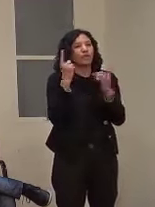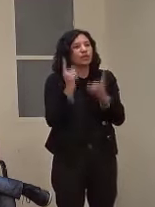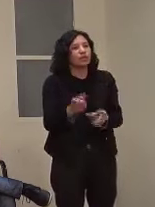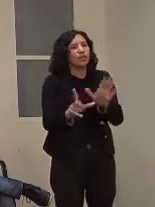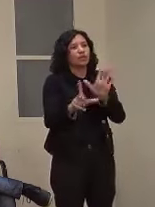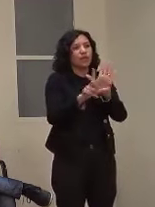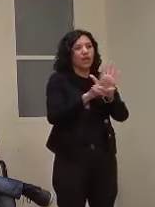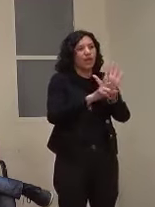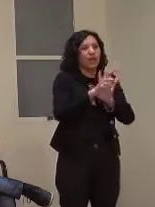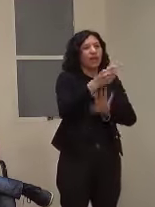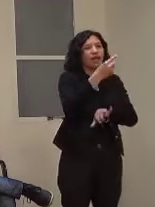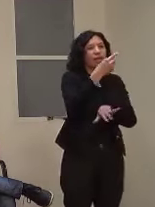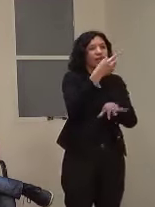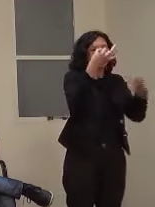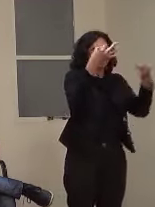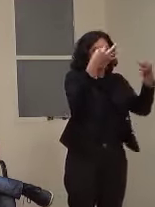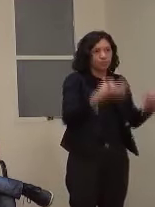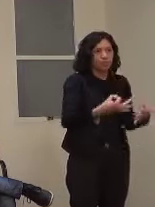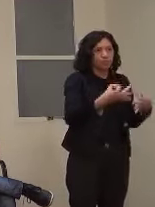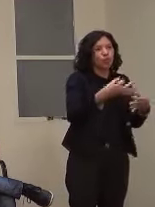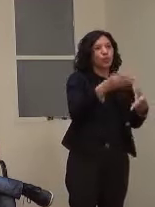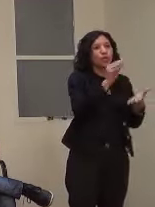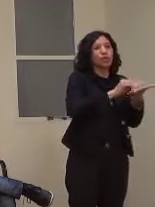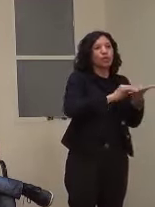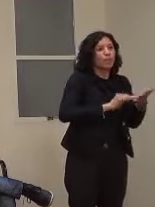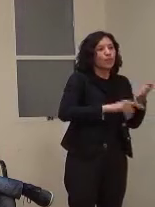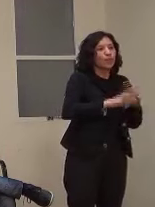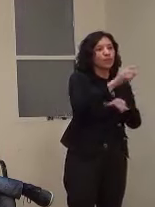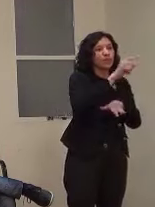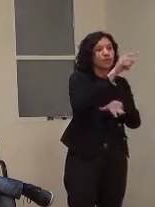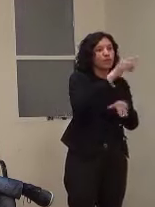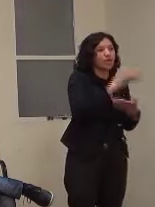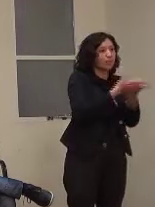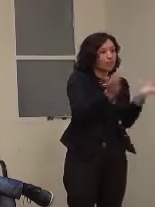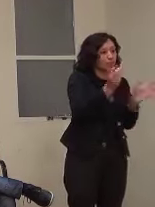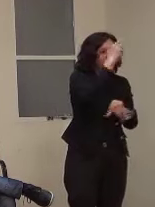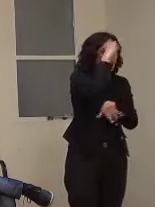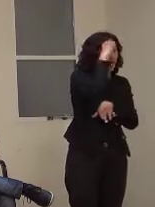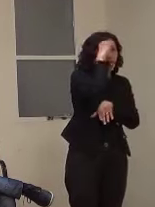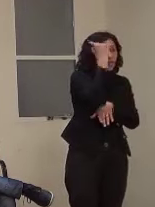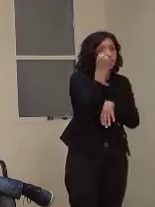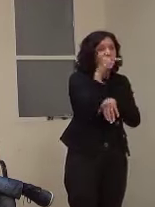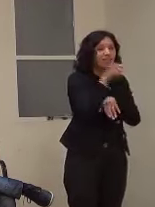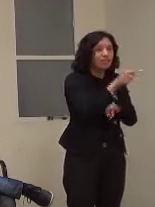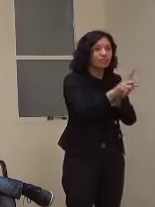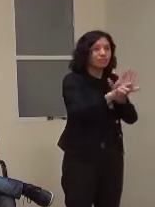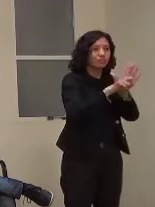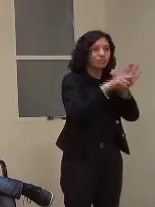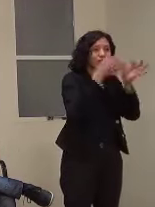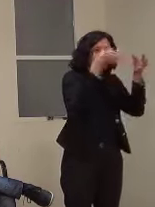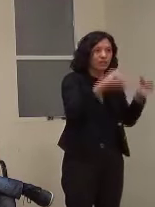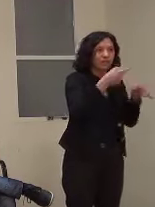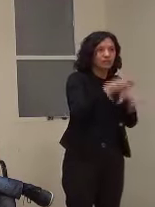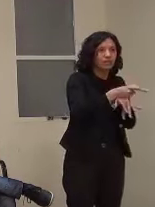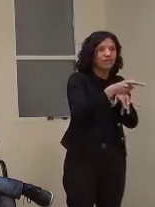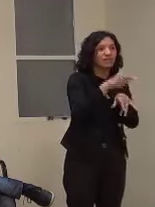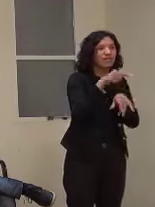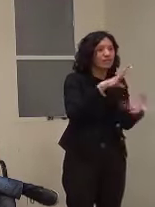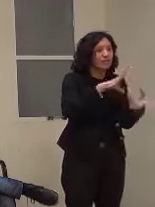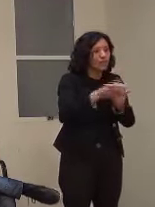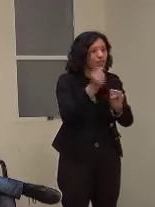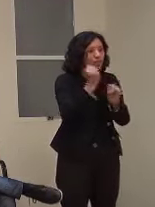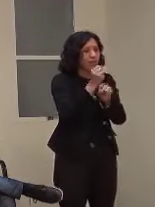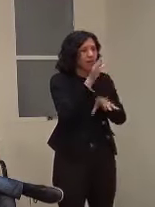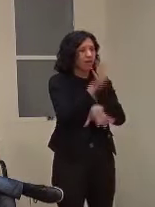dije a nosotros los empleados de la administración pública nacional este es el procedimiento que se debe realizar